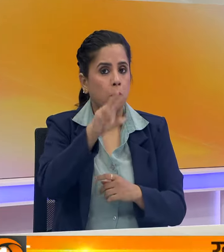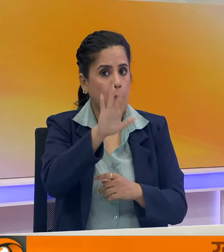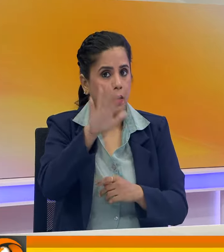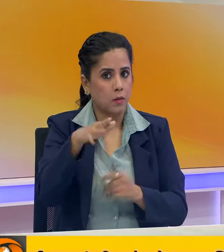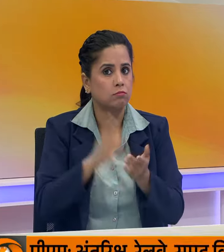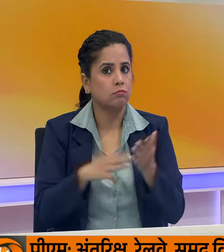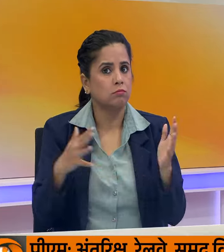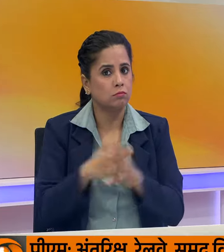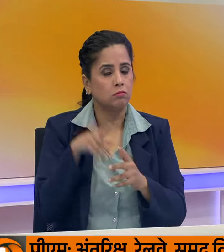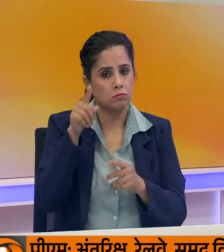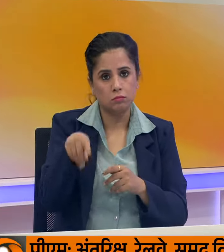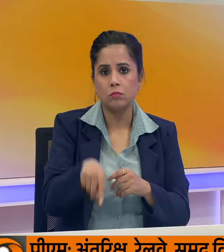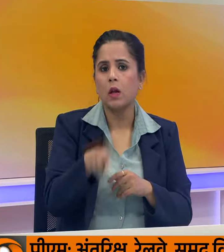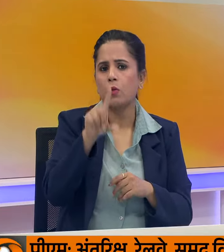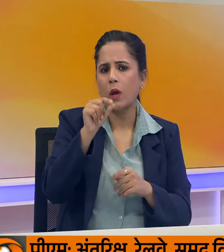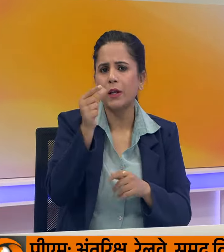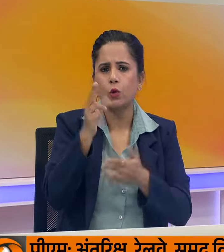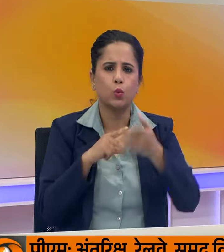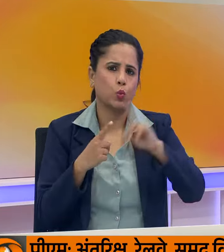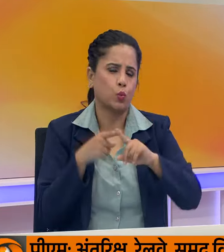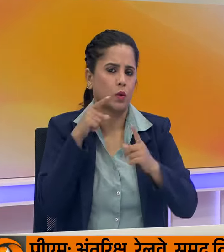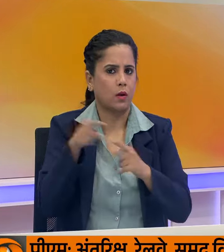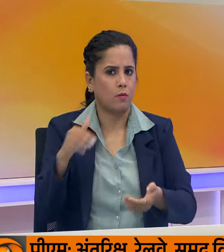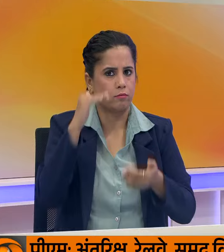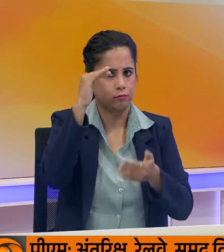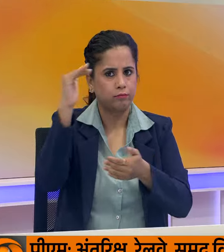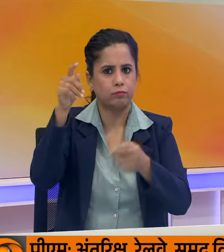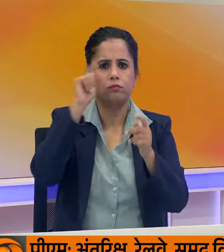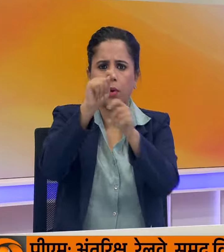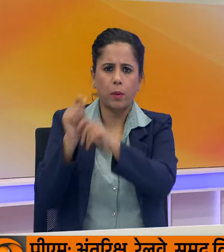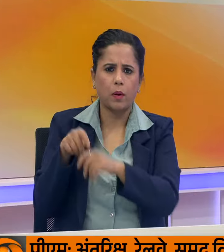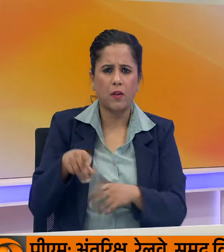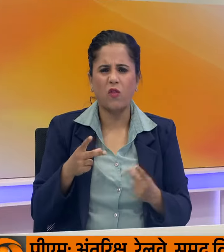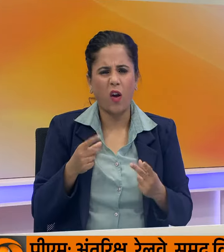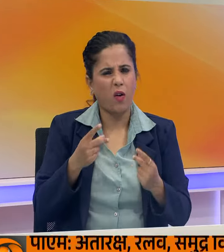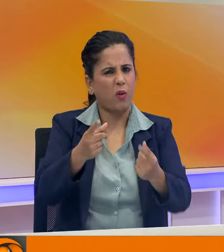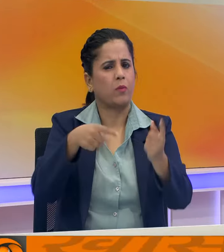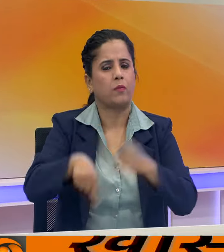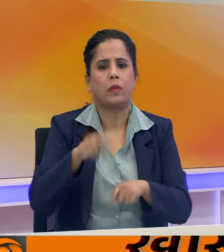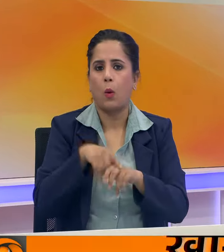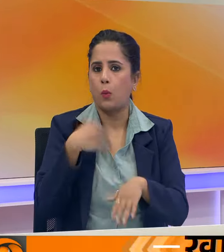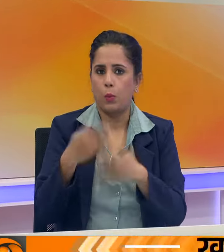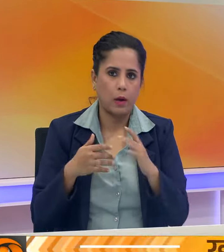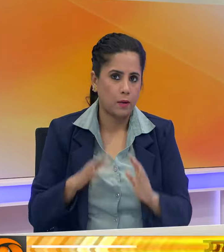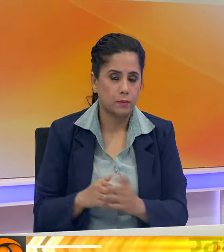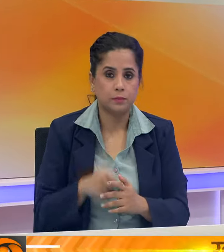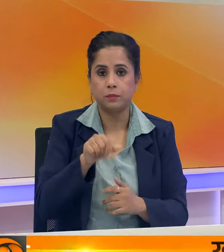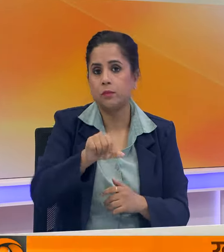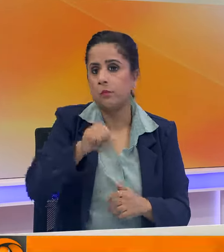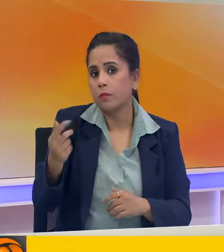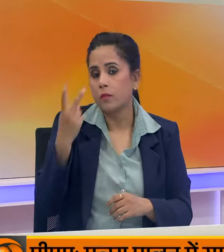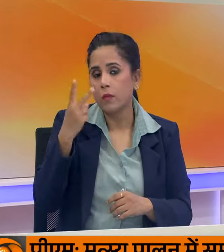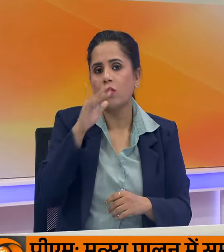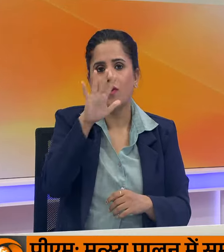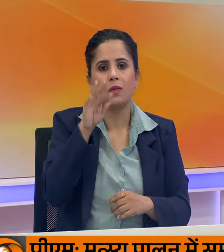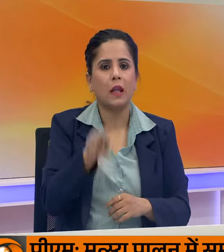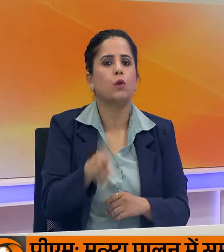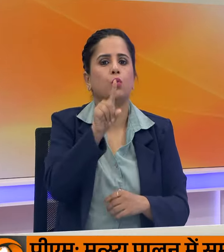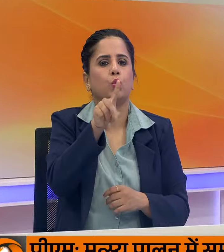255 मेगावाट की 10 यूनिट्स लगाने का कार्य तेज गति से चल रहा है इसके अलावा